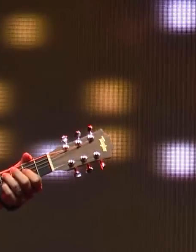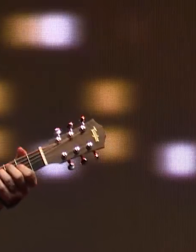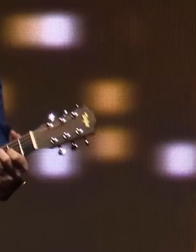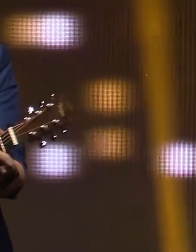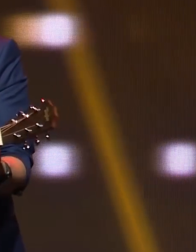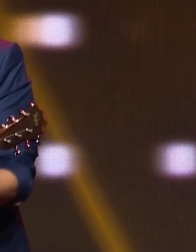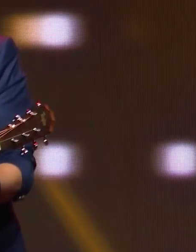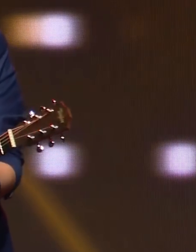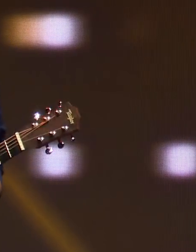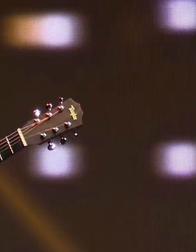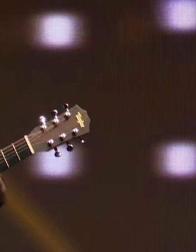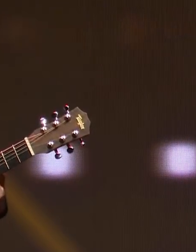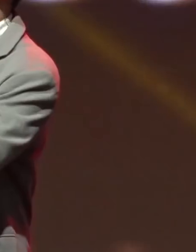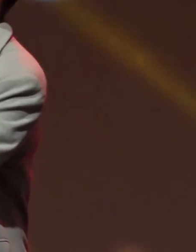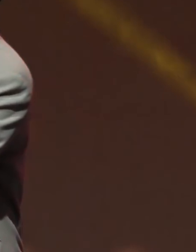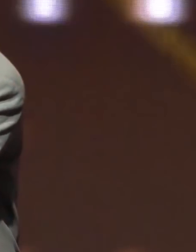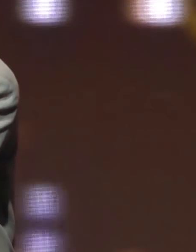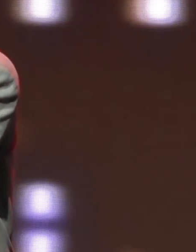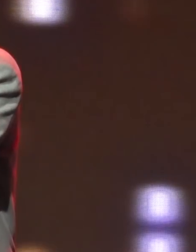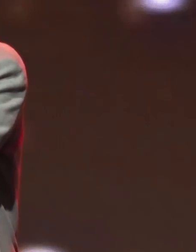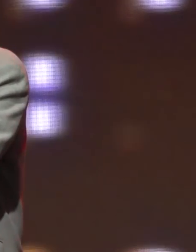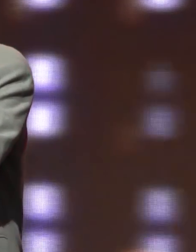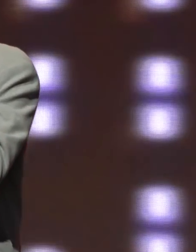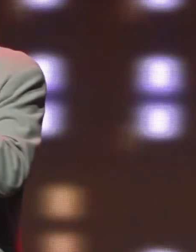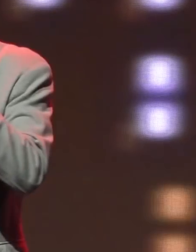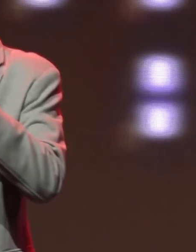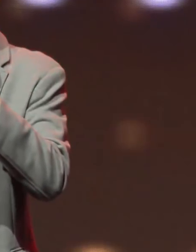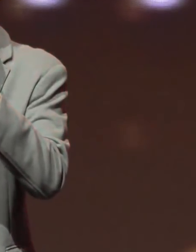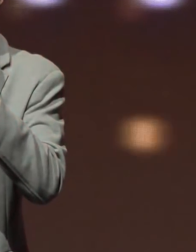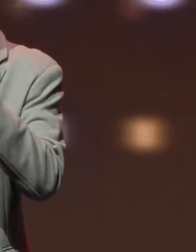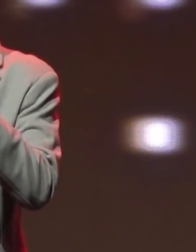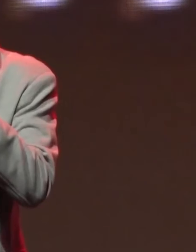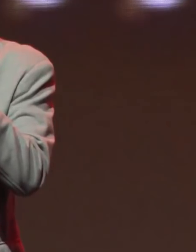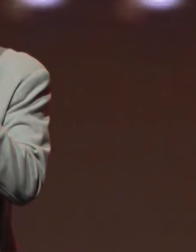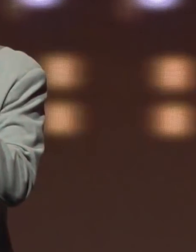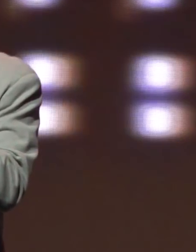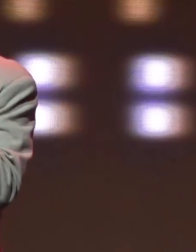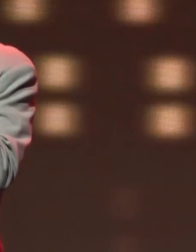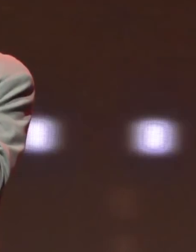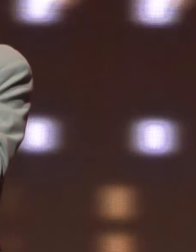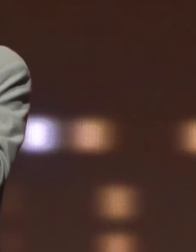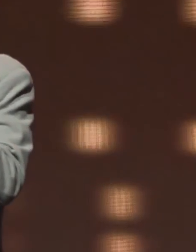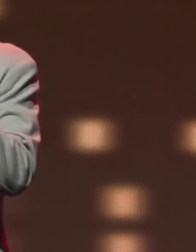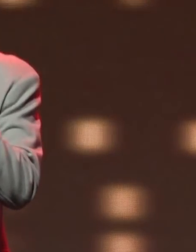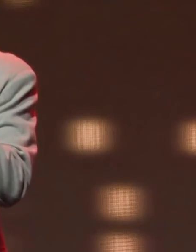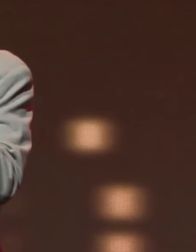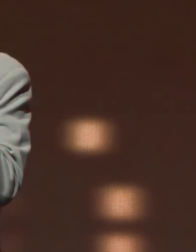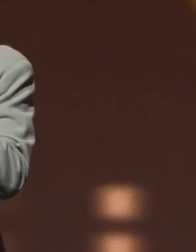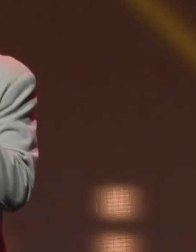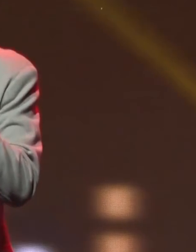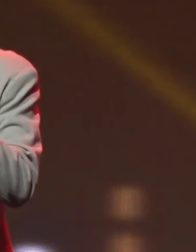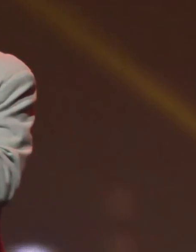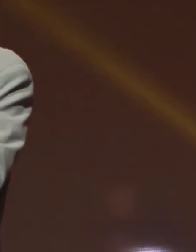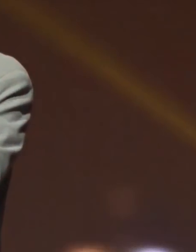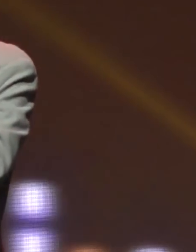mengapi-apikan diri seperti daun menari. Bangkitlah menjadi